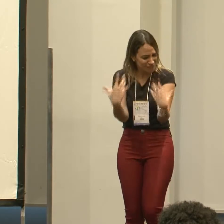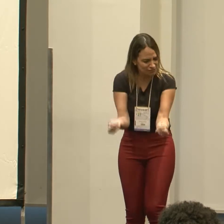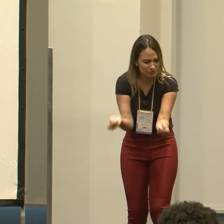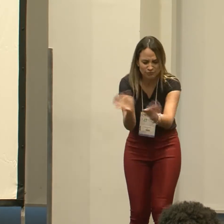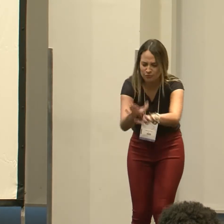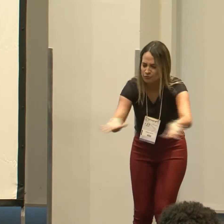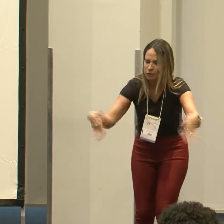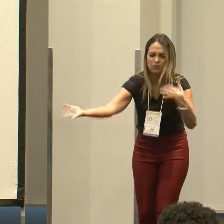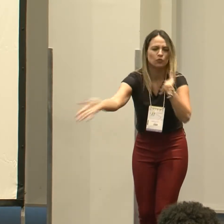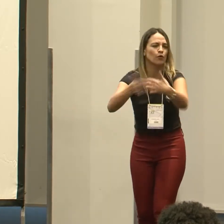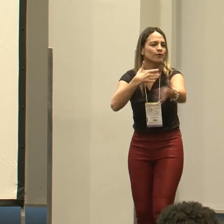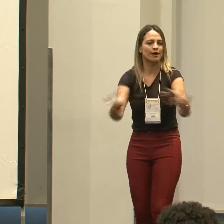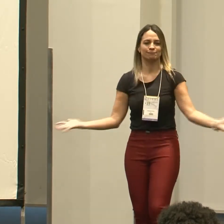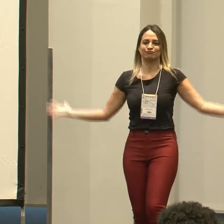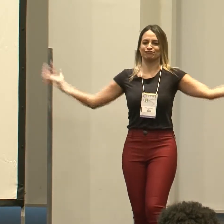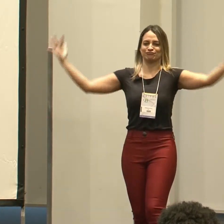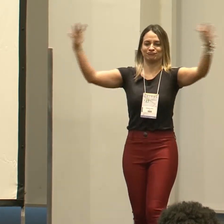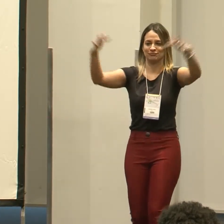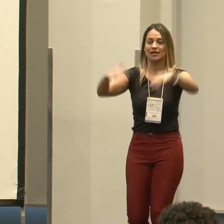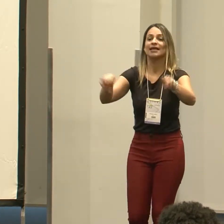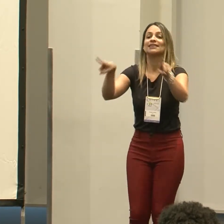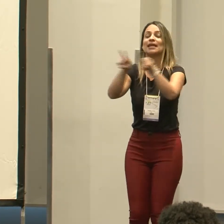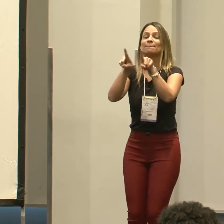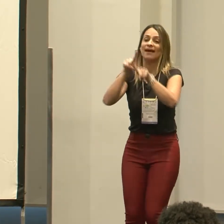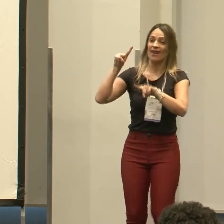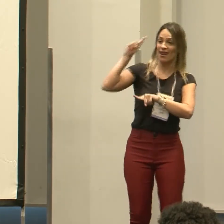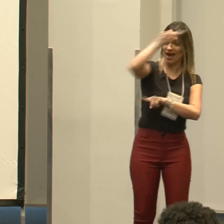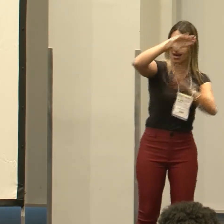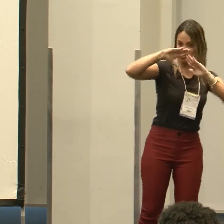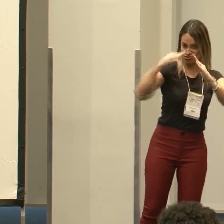um olhar ainda muito atento àquela época para a nobreza.